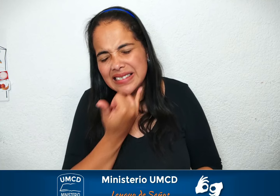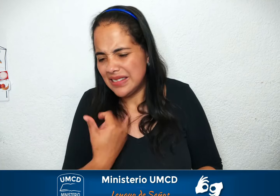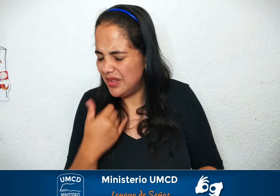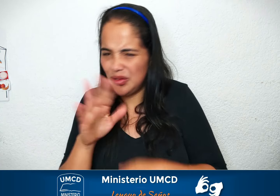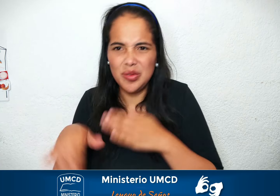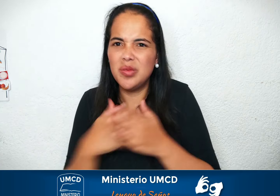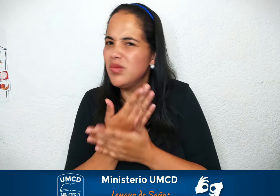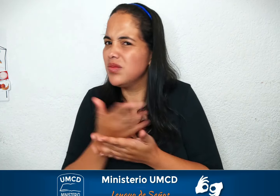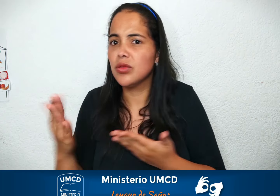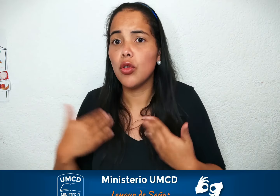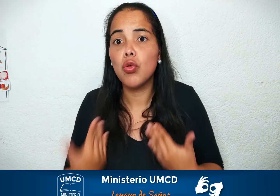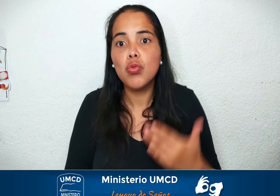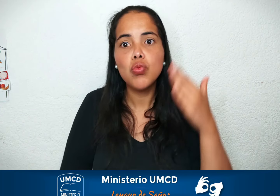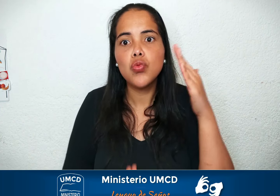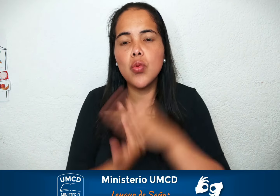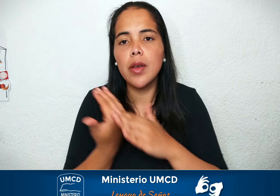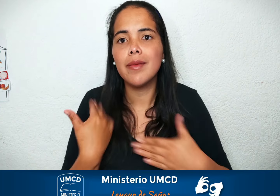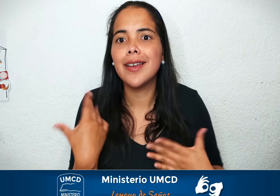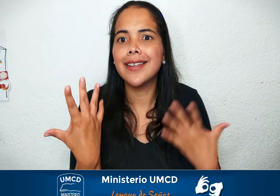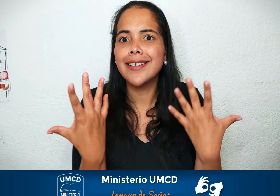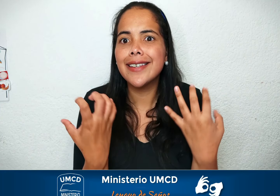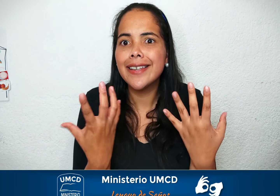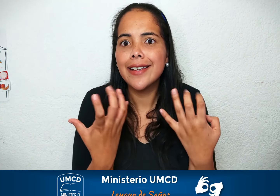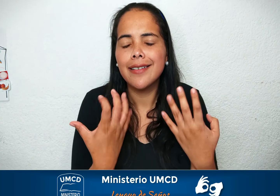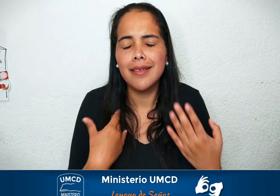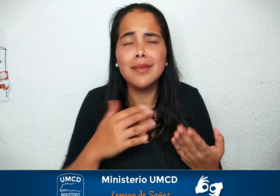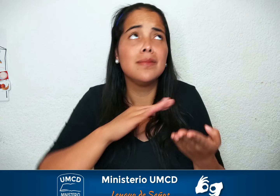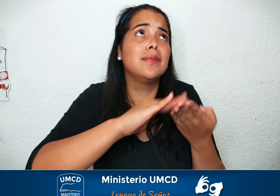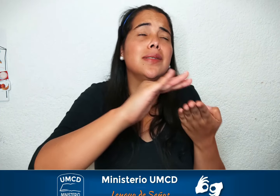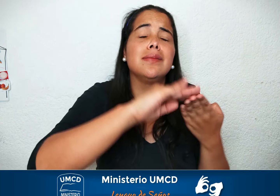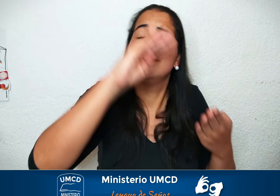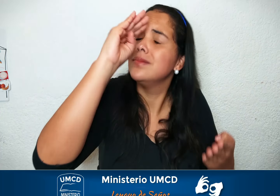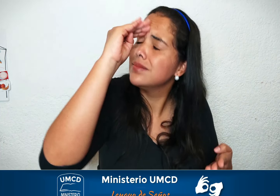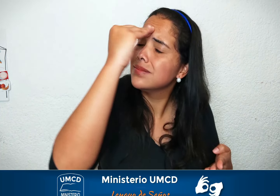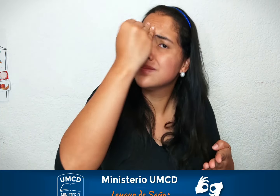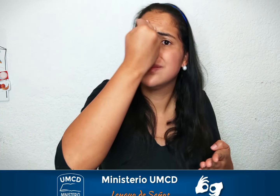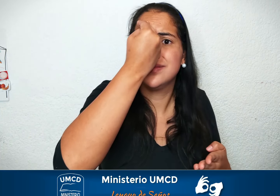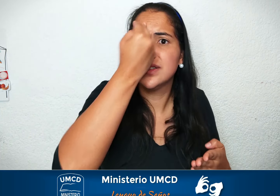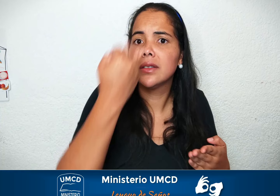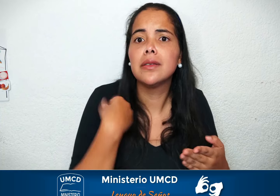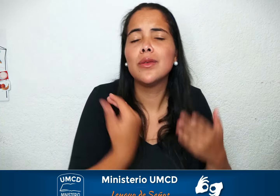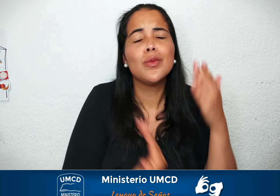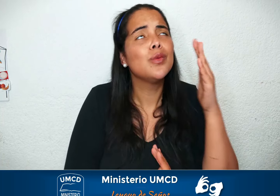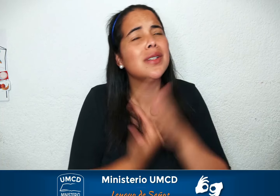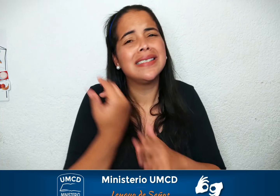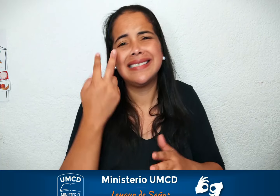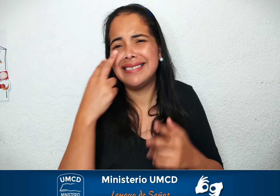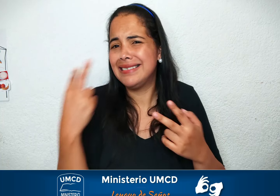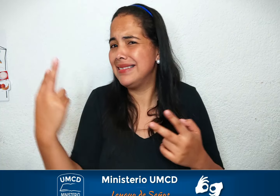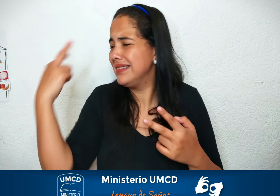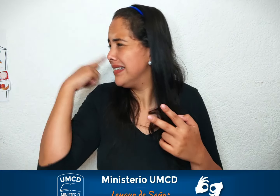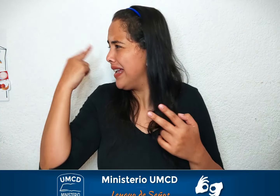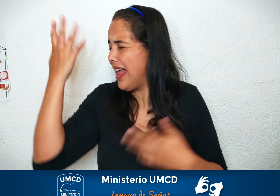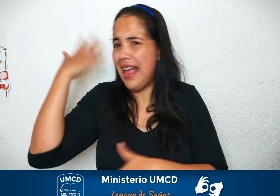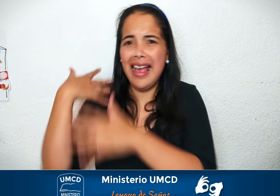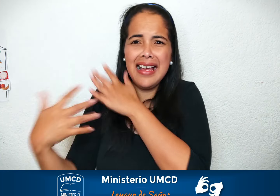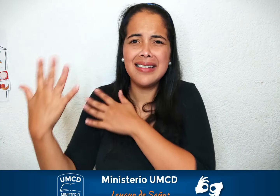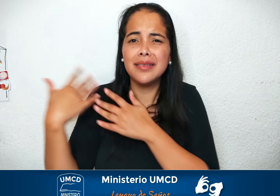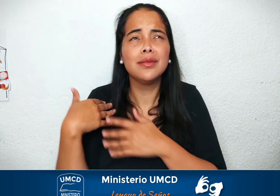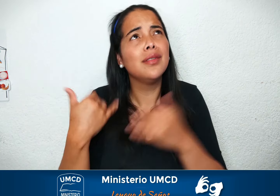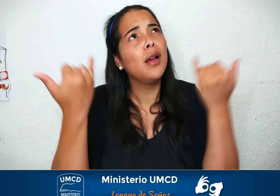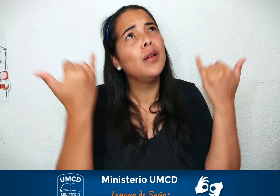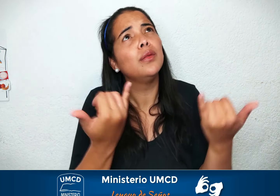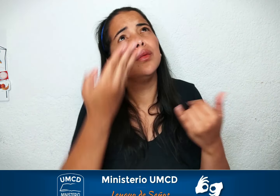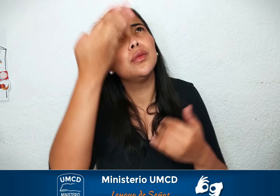propio pecado, y nos lleva de esa manera al arrepentimiento y al mirar la misericordia y